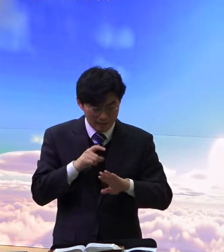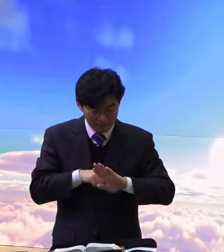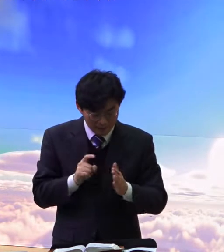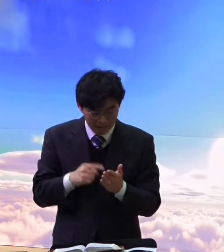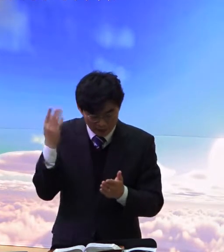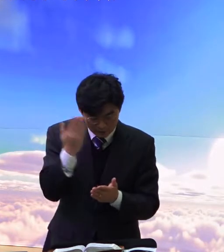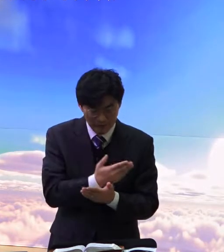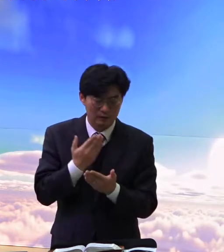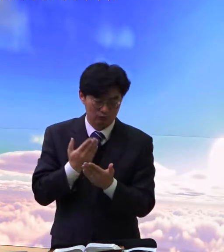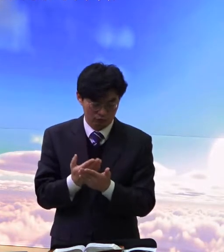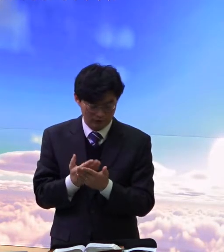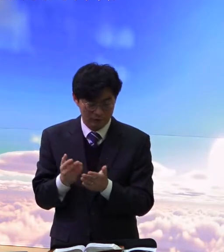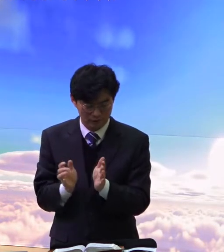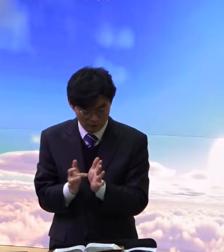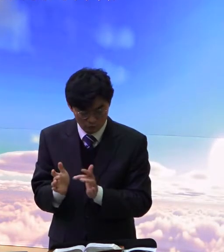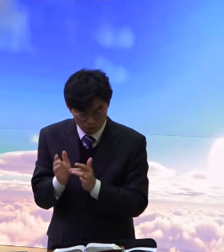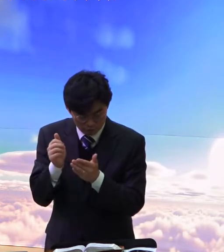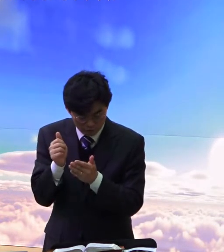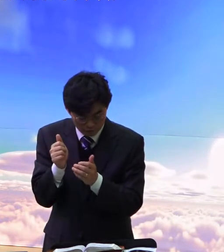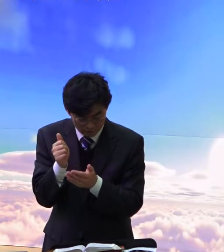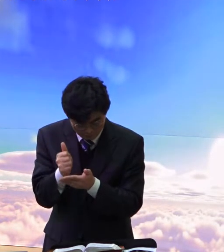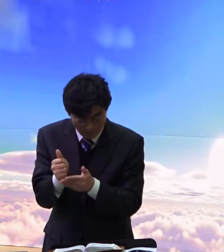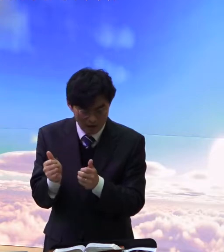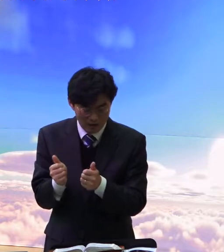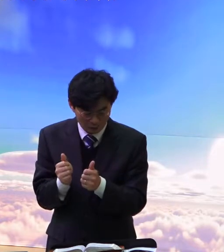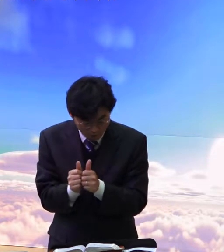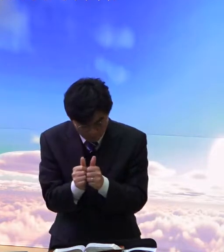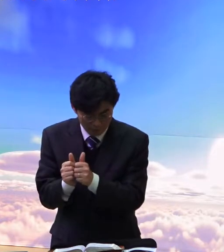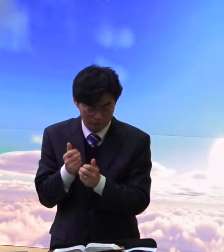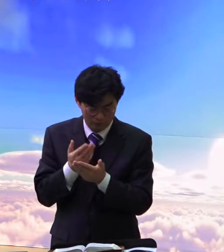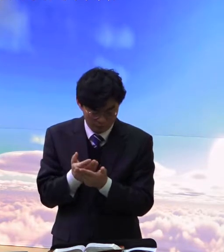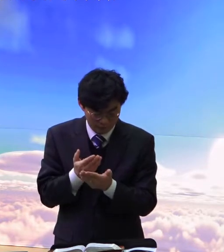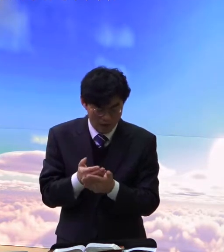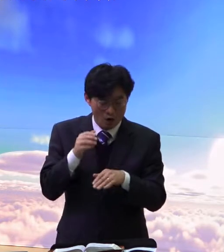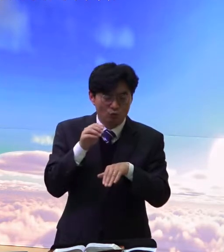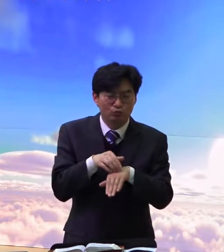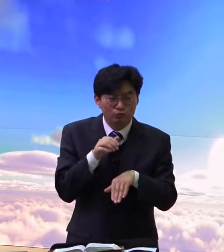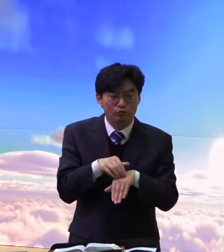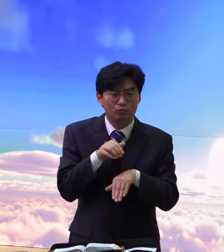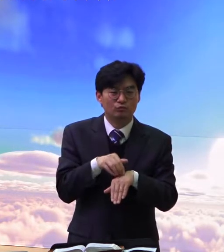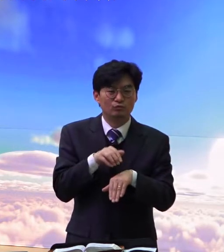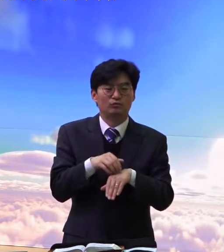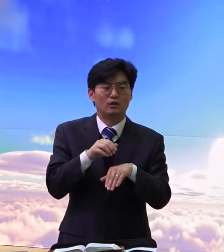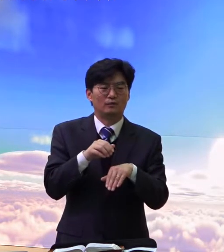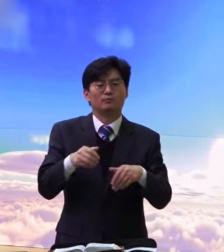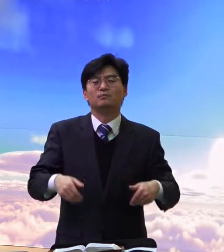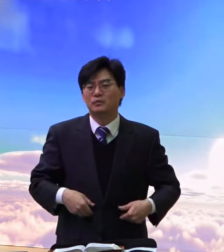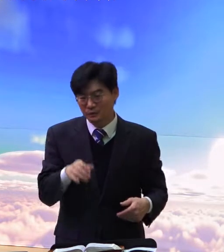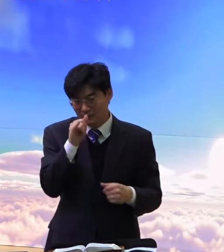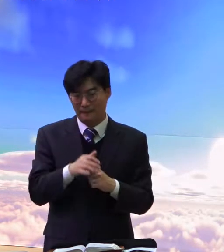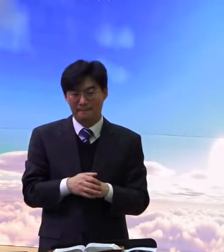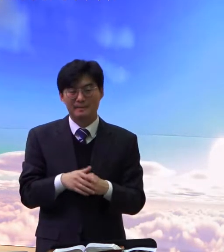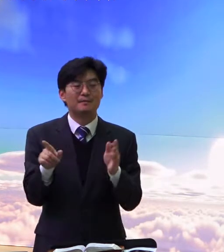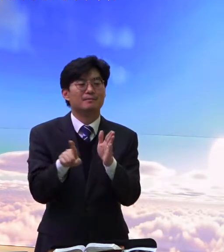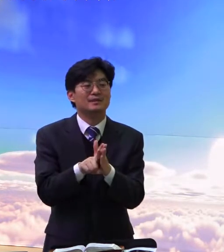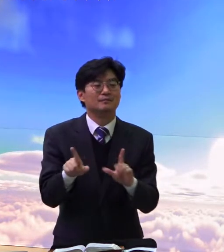함께 동행하며 살아가는 훈련을 하는 것, 그것이 신앙생활입니다.